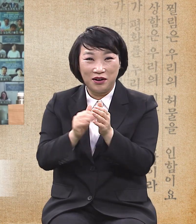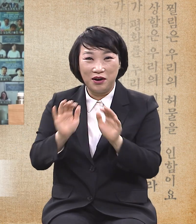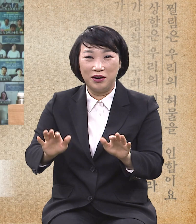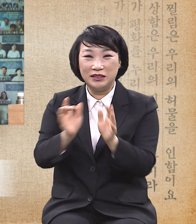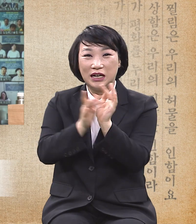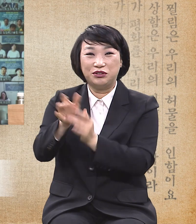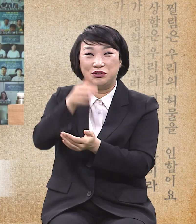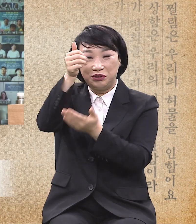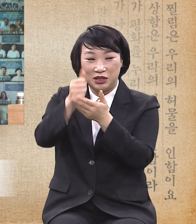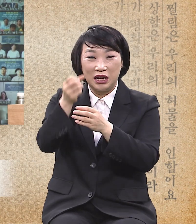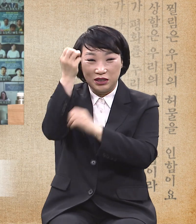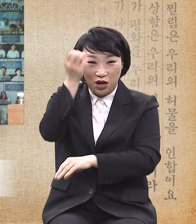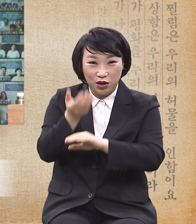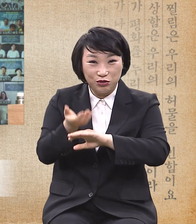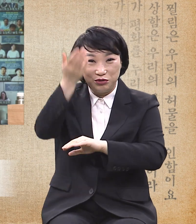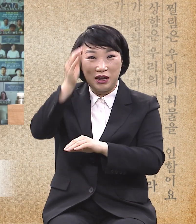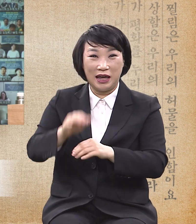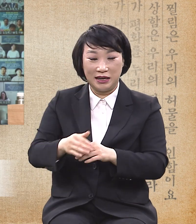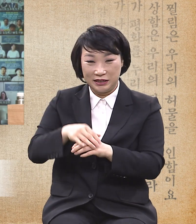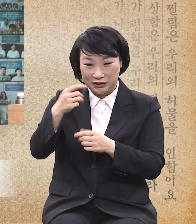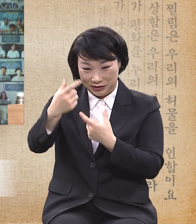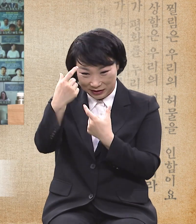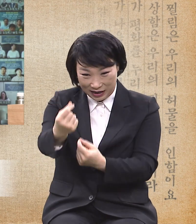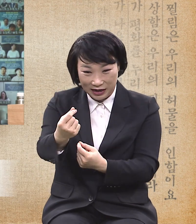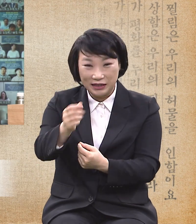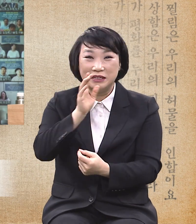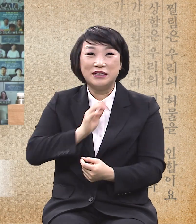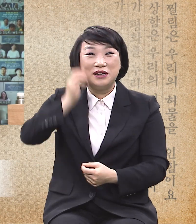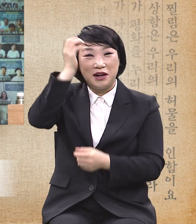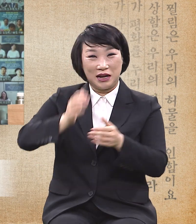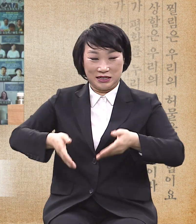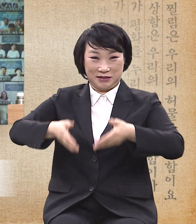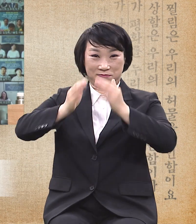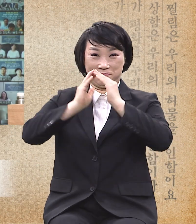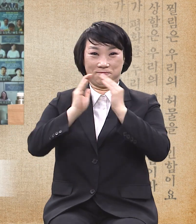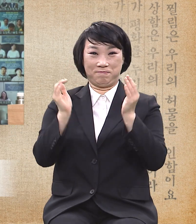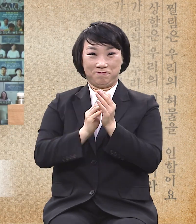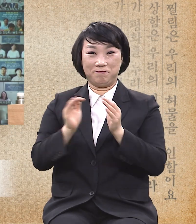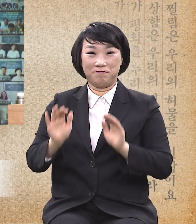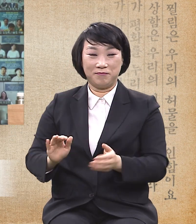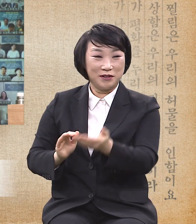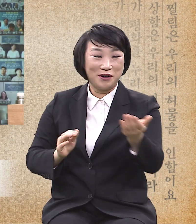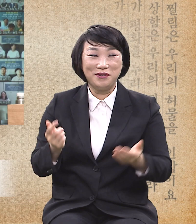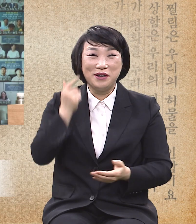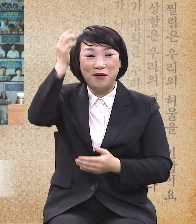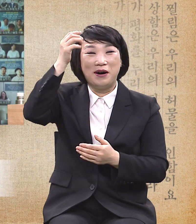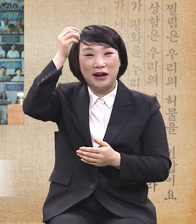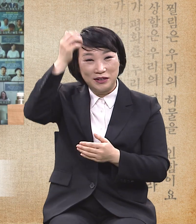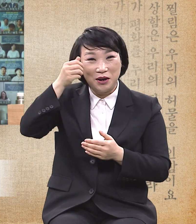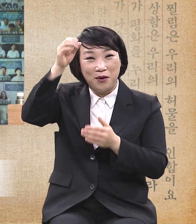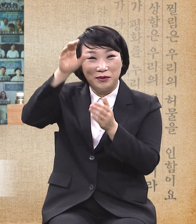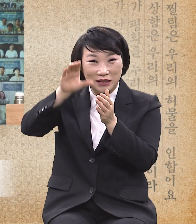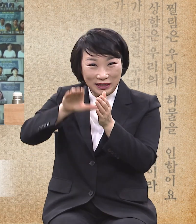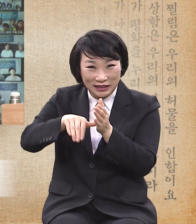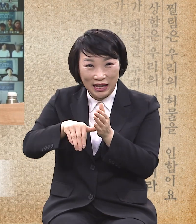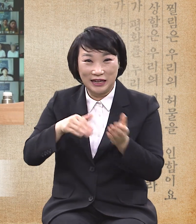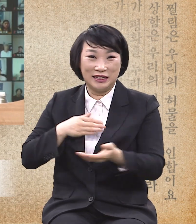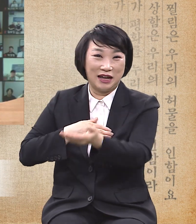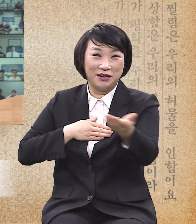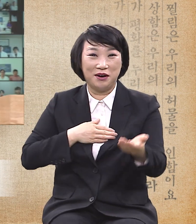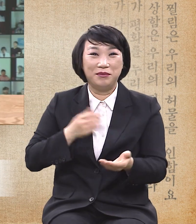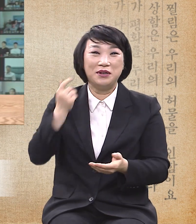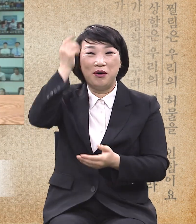토에 예수 그리스도에 맞는 신령한 집을 지어 영광스러운 영혼의 때